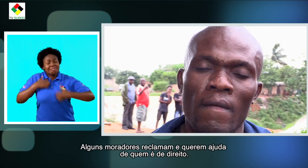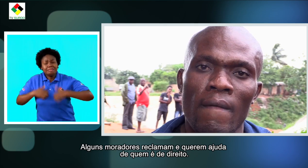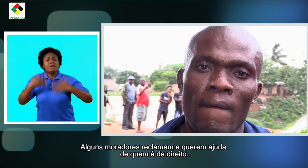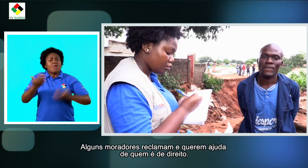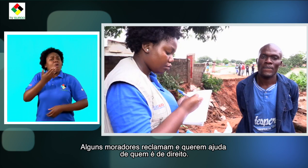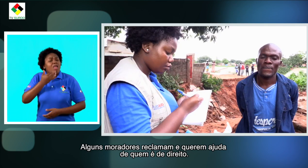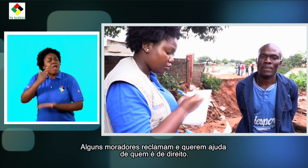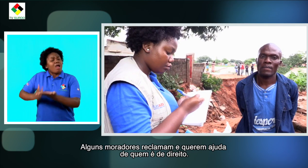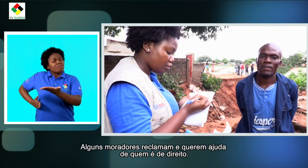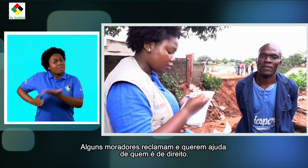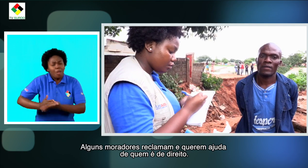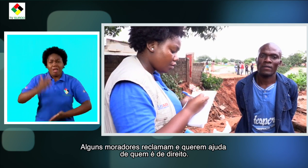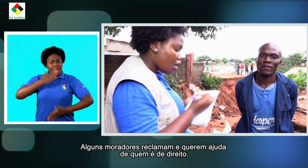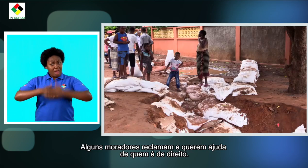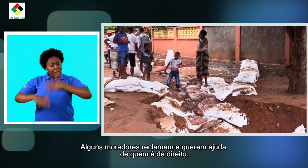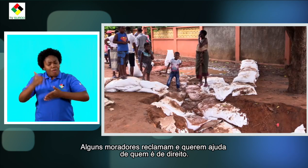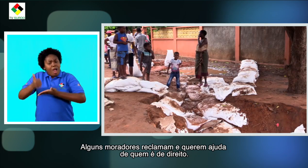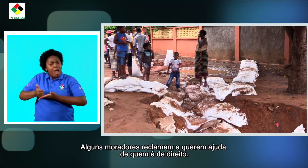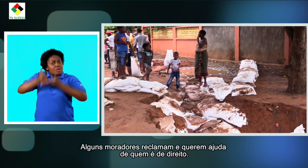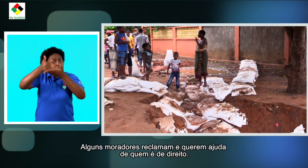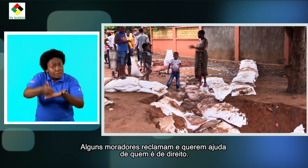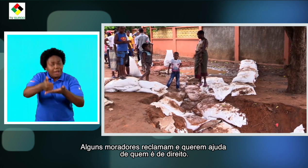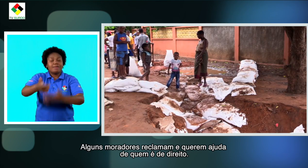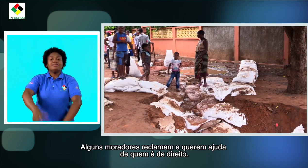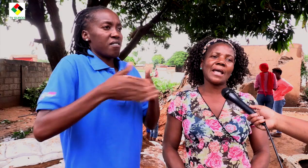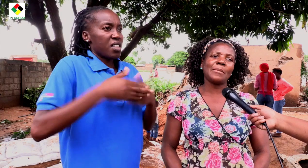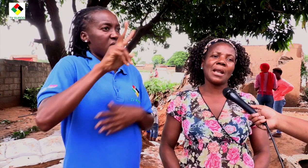Alguns moradores reclamam e querem a ajuda de quem é de direito.